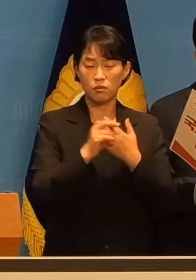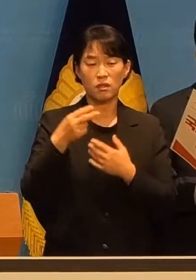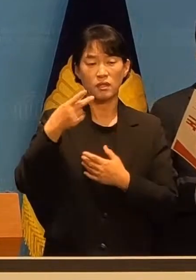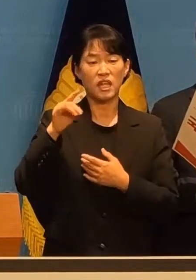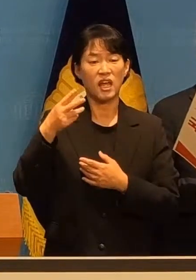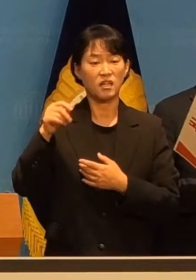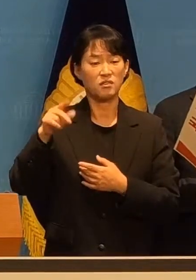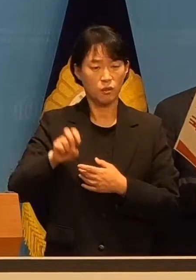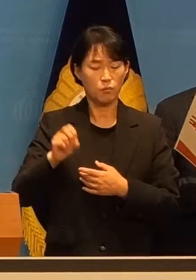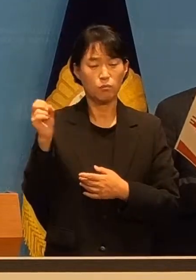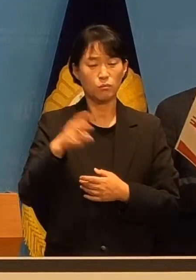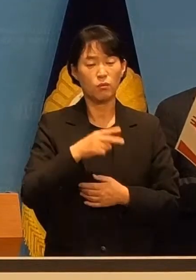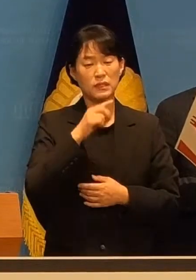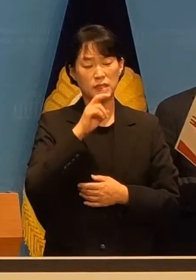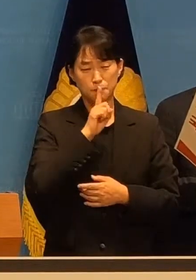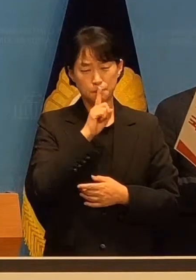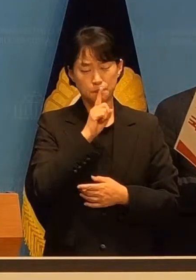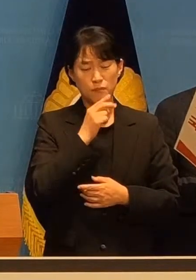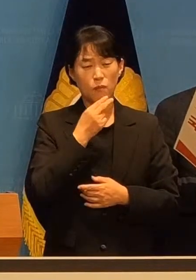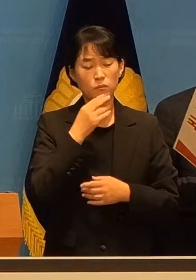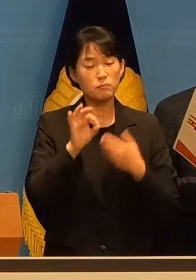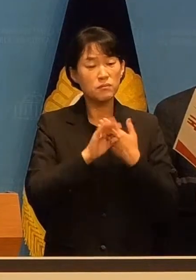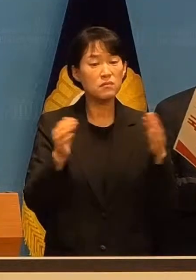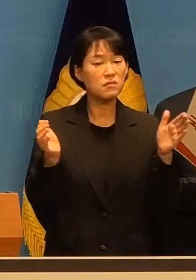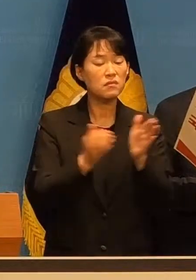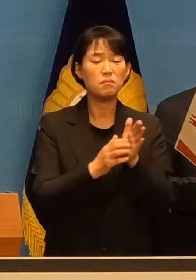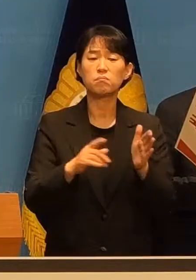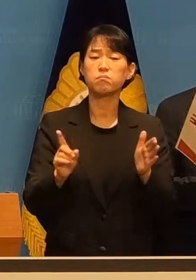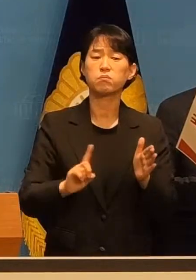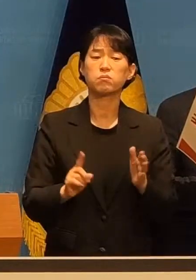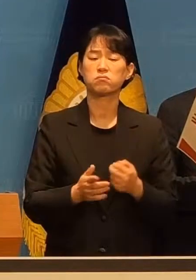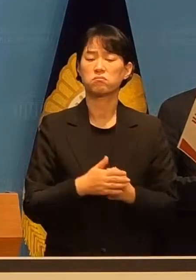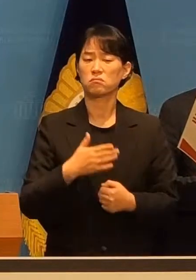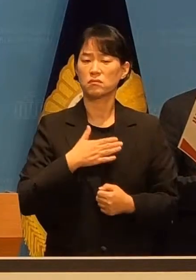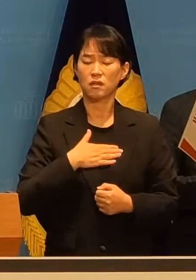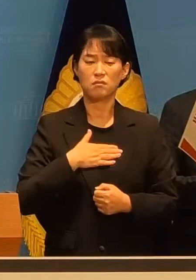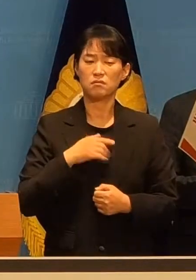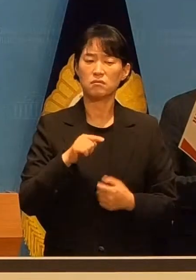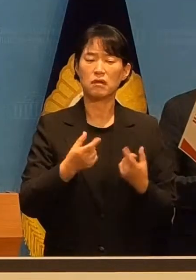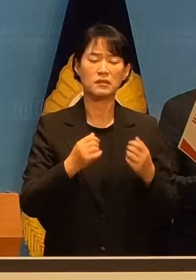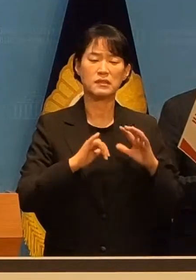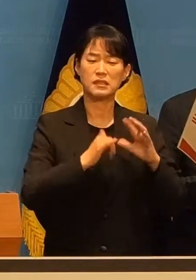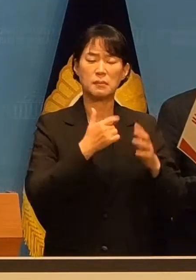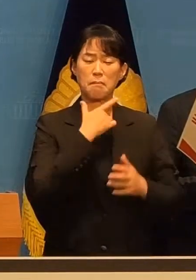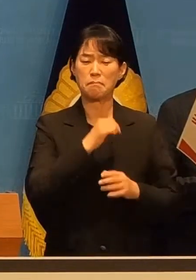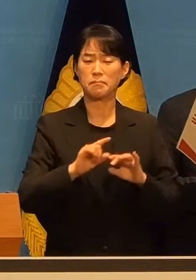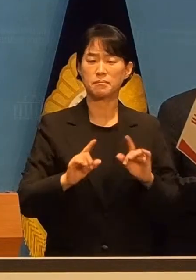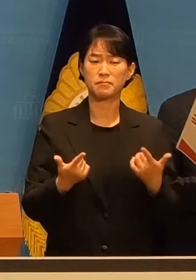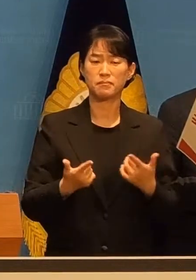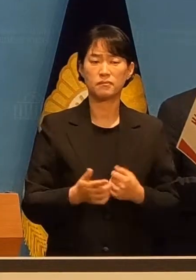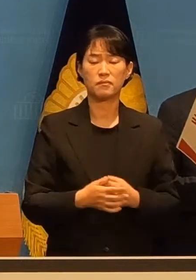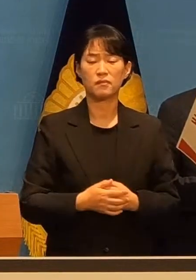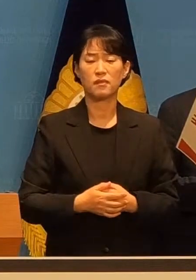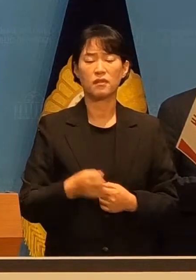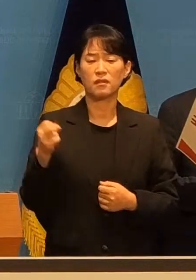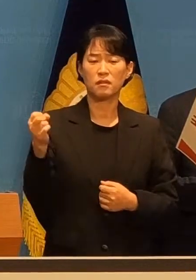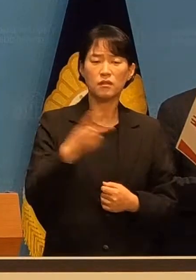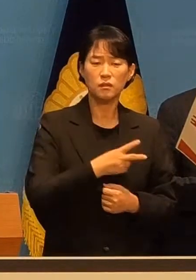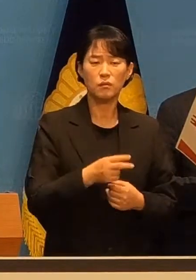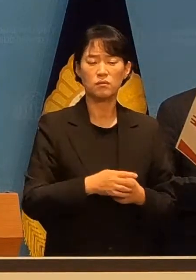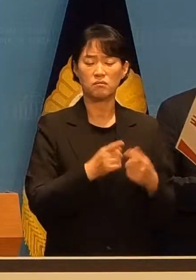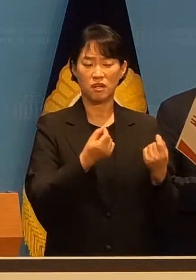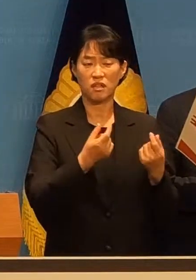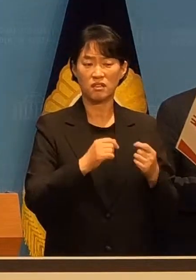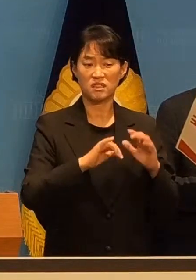대리점이면 침묵하고 모른 척하면 끝납니까? 저는 그런 세상을 원하지 않습니다. 그리고 그런